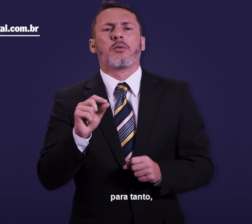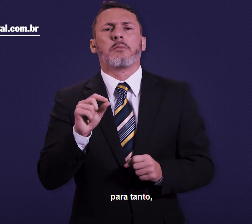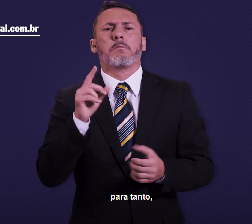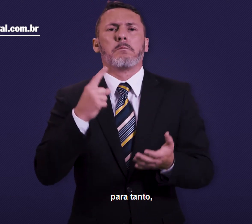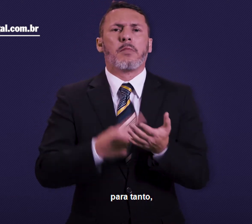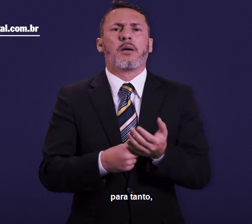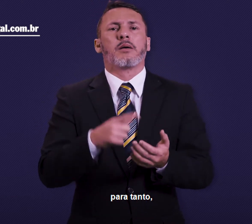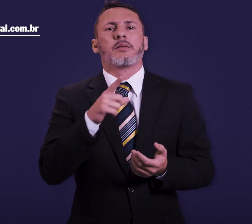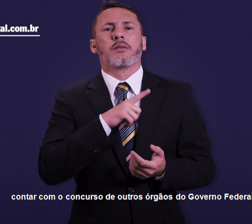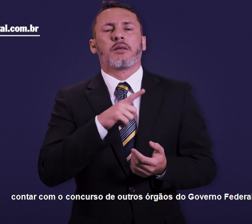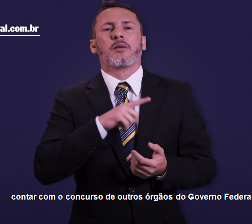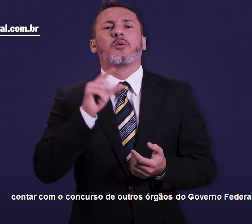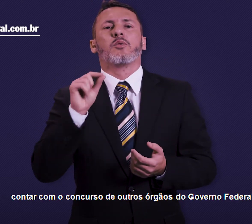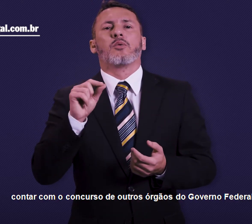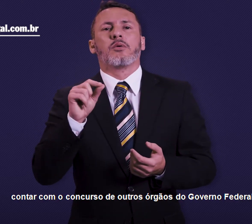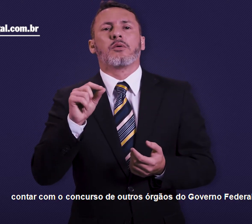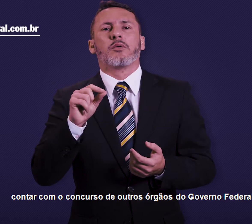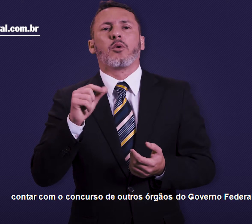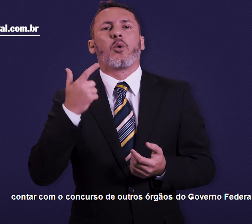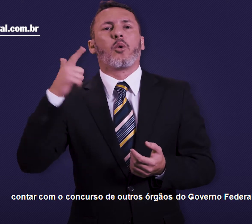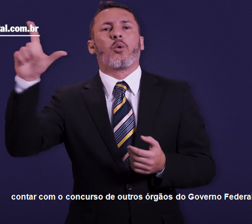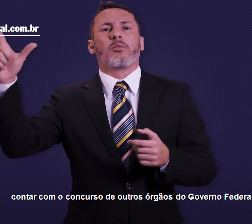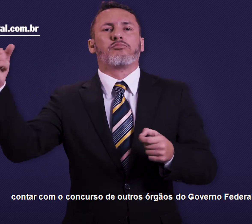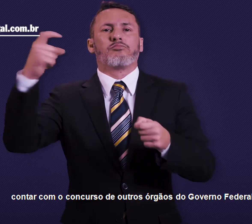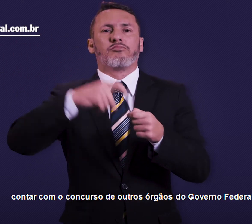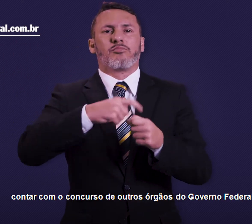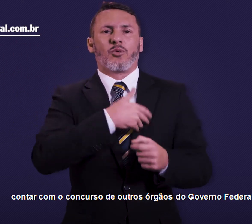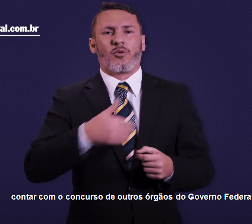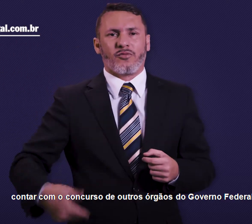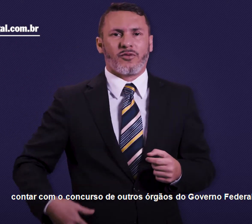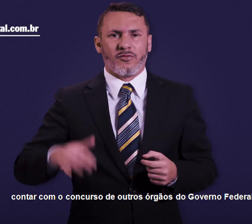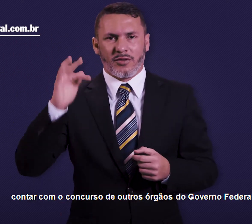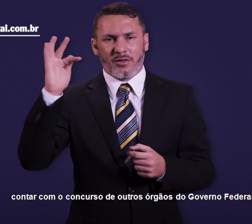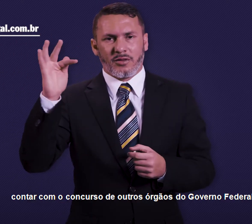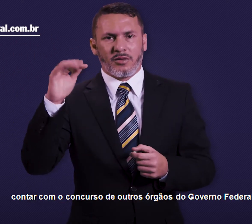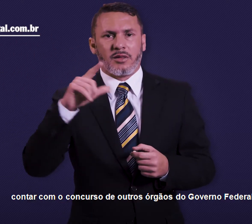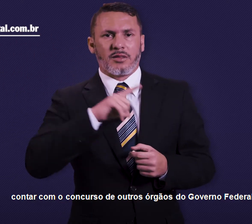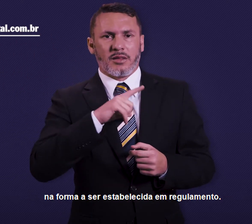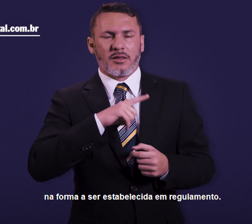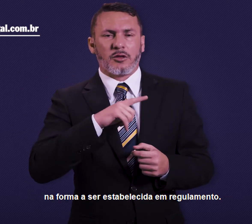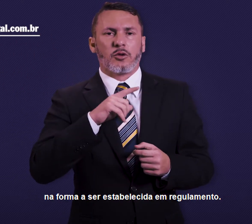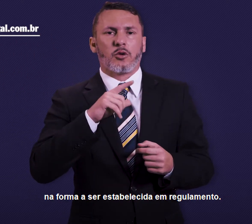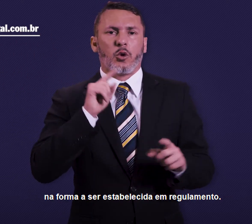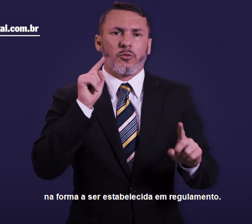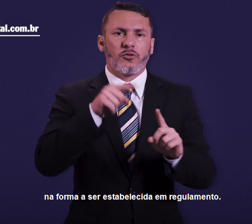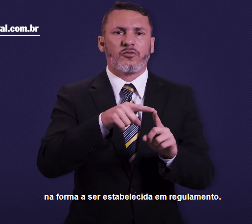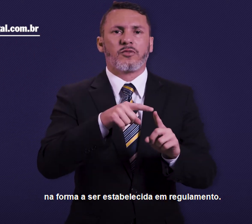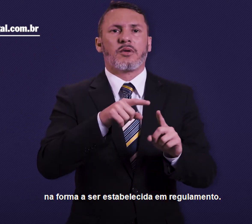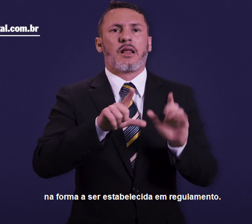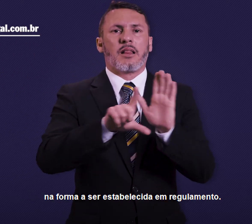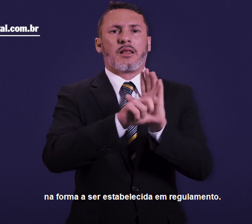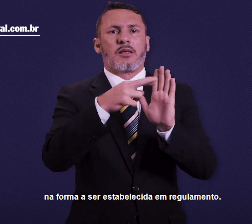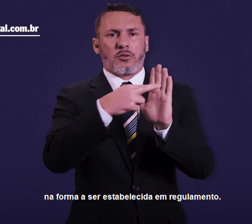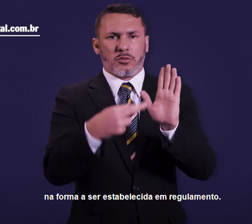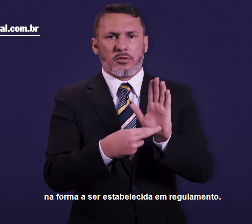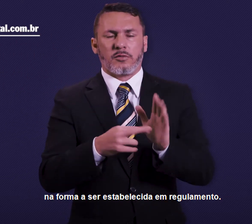para tanto, contar com um concurso de outros órgãos do governo federal na forma a ser estabelecida em